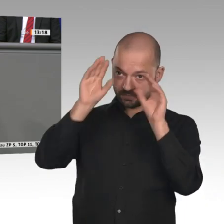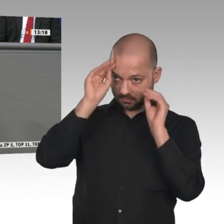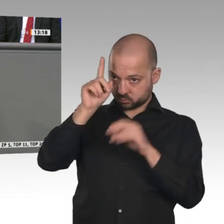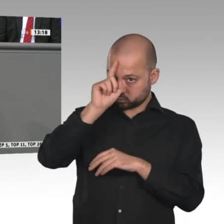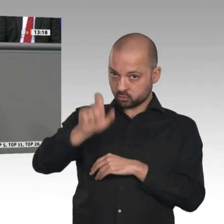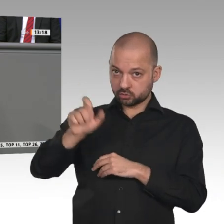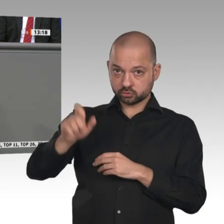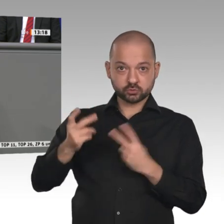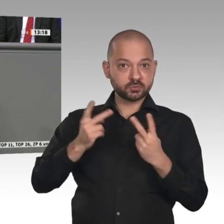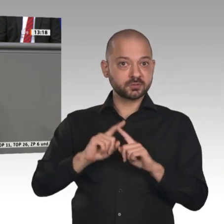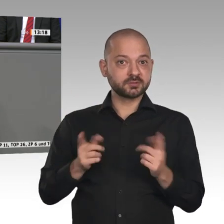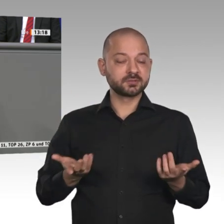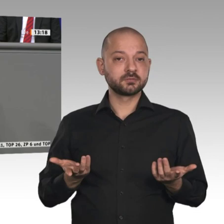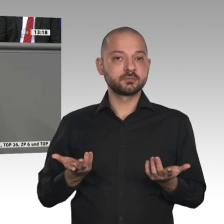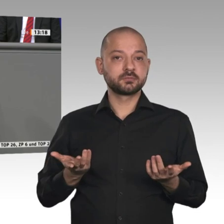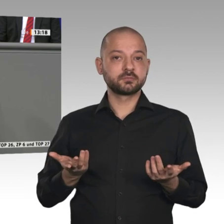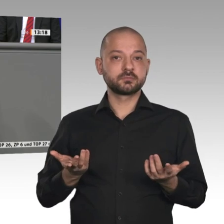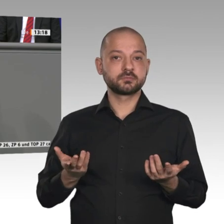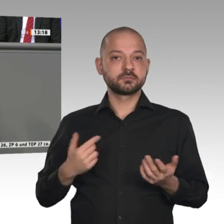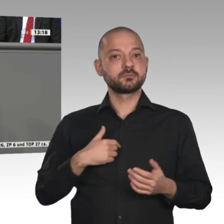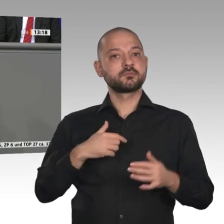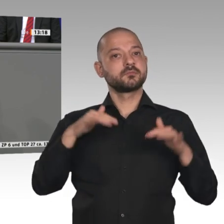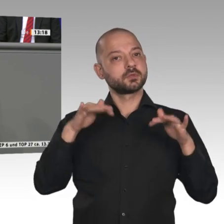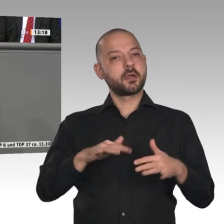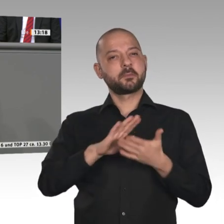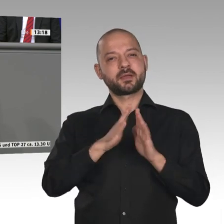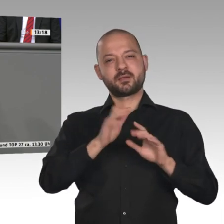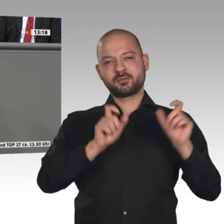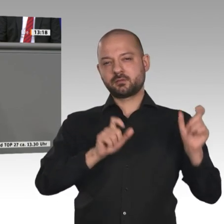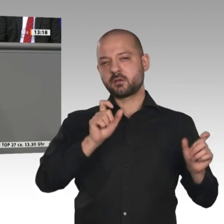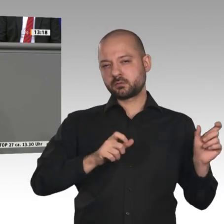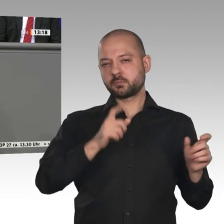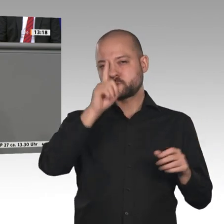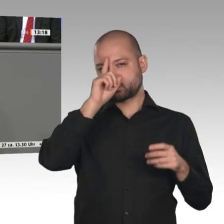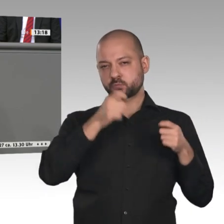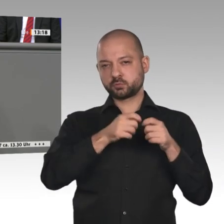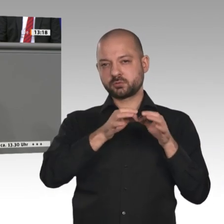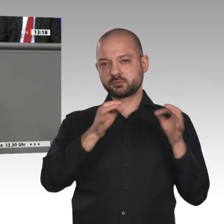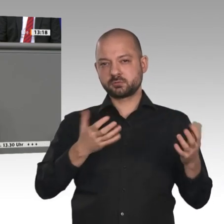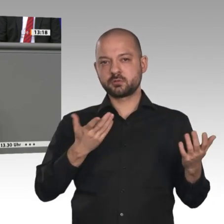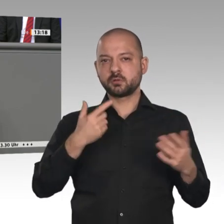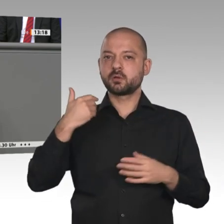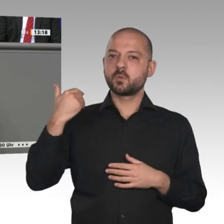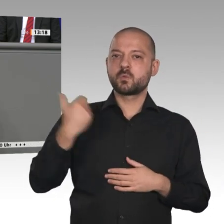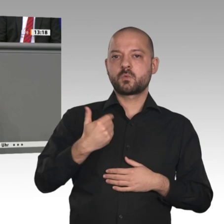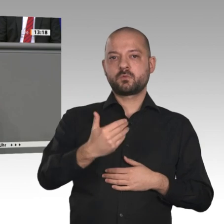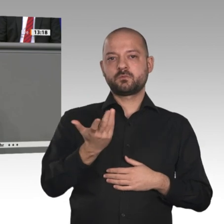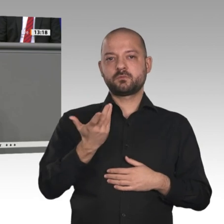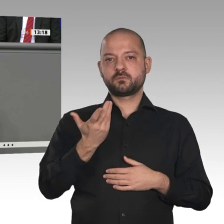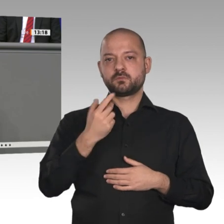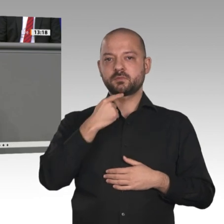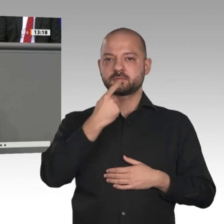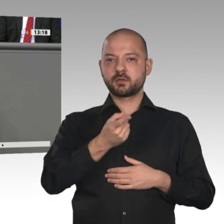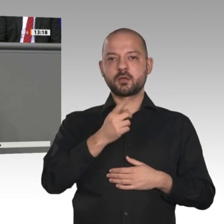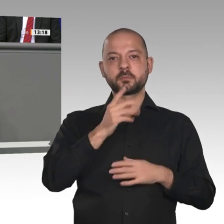gesprochen. Und da wurde mir unter anderem vermittelt, wenn wir von wir sprechen, wissen Sie zum Teil nicht, ob Sie sich denn nun angesprochen fühlen